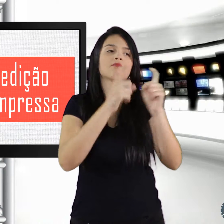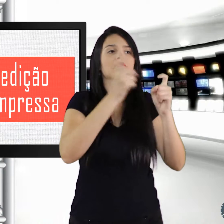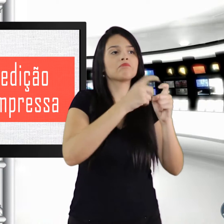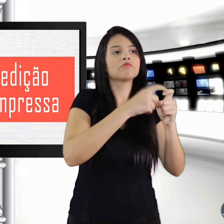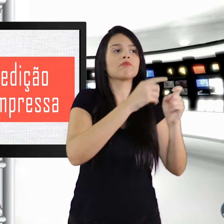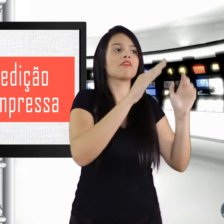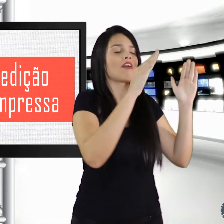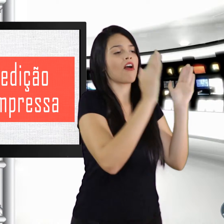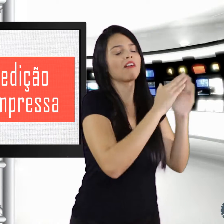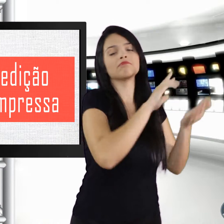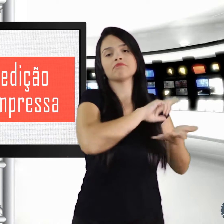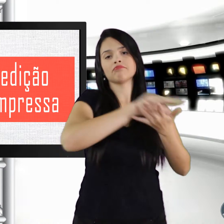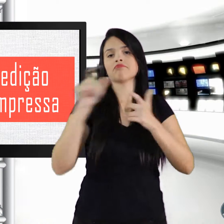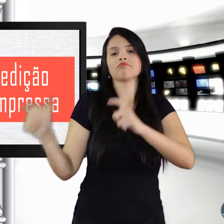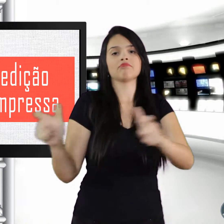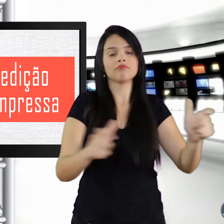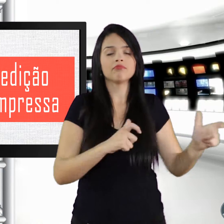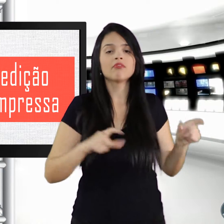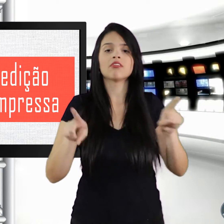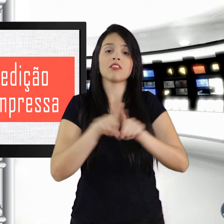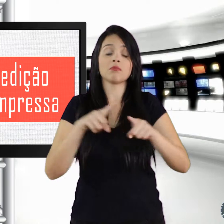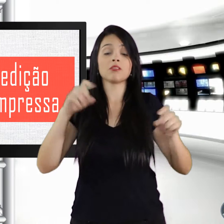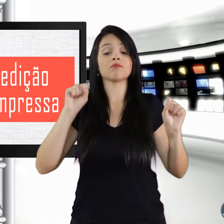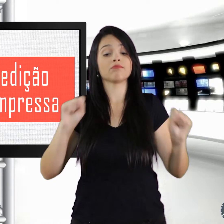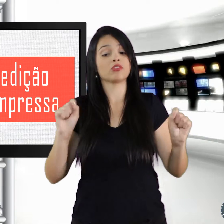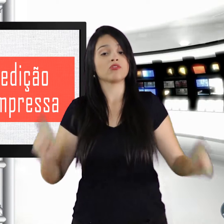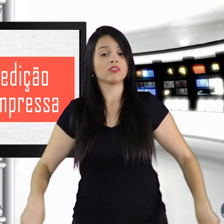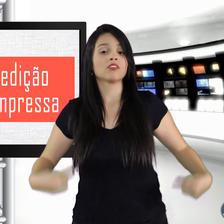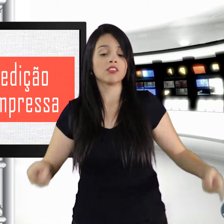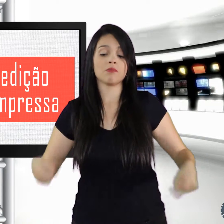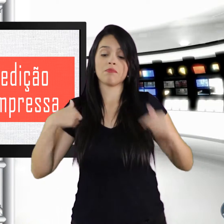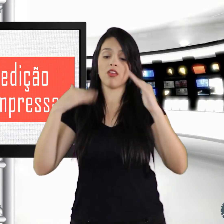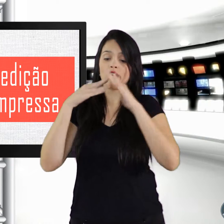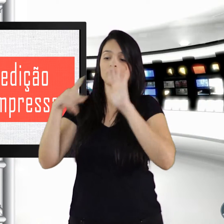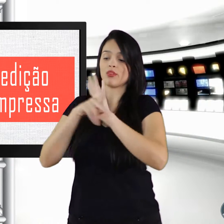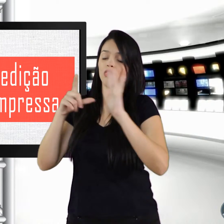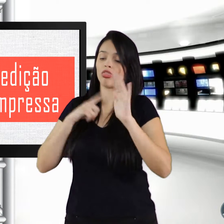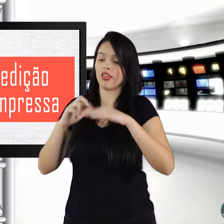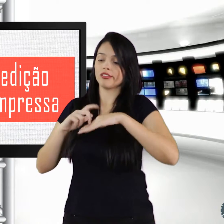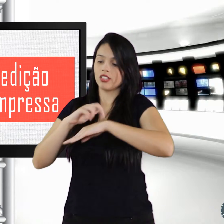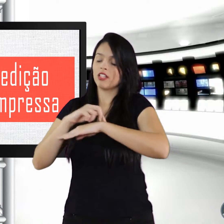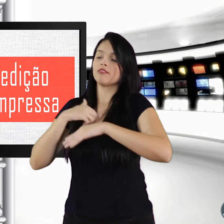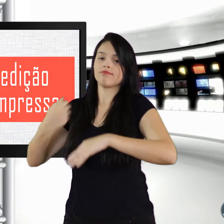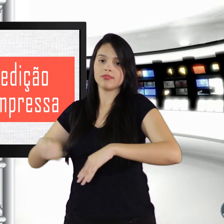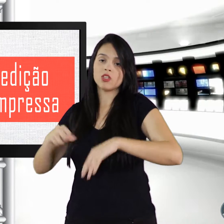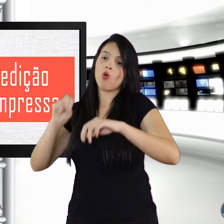residências. Indicados também para cadeirantes que possuem escada na residência ou nas empresas. Todos os